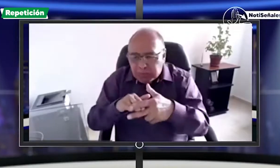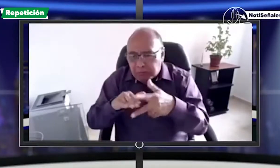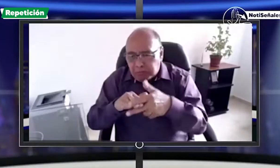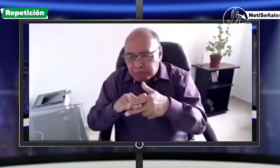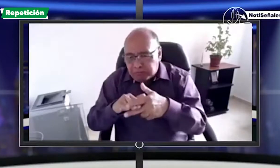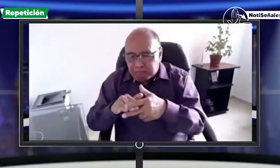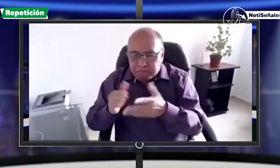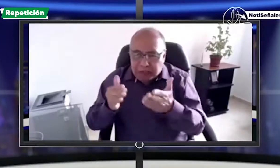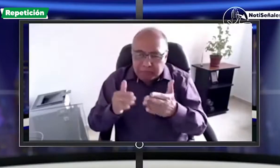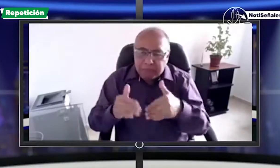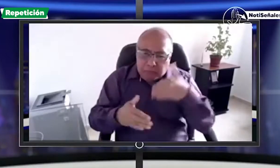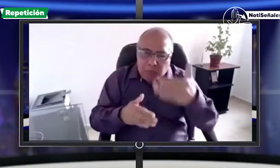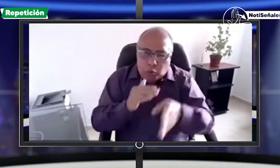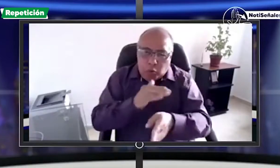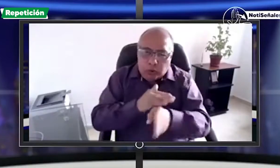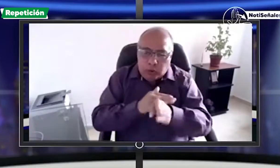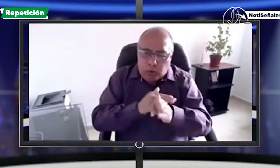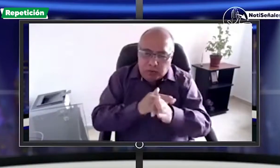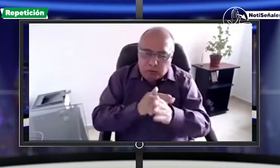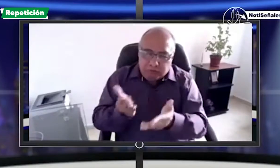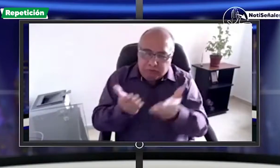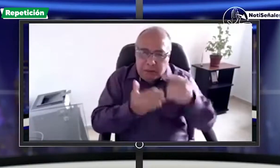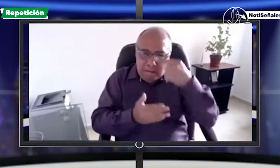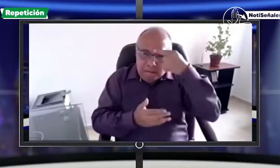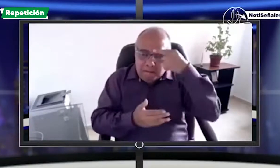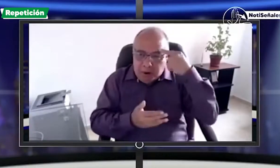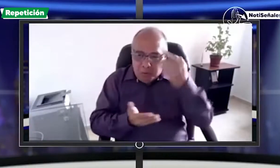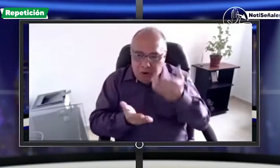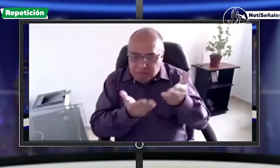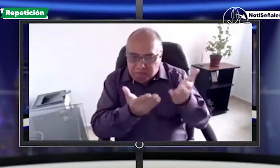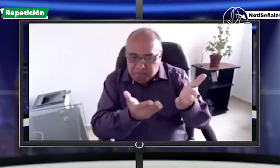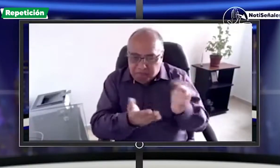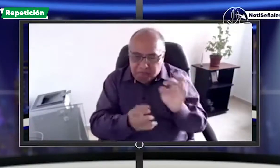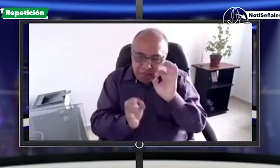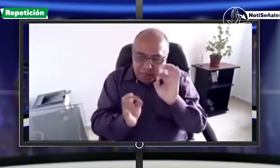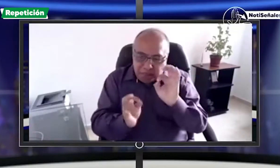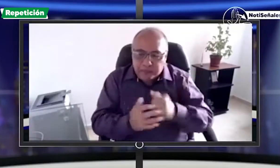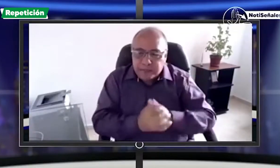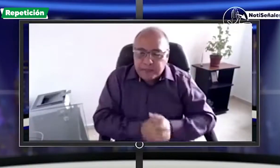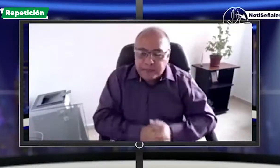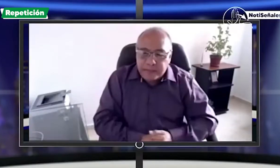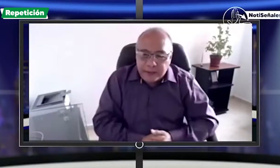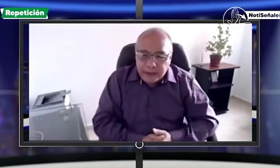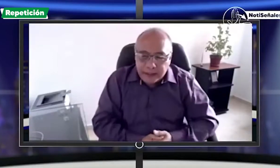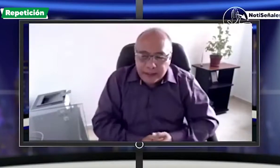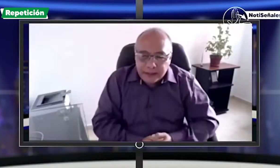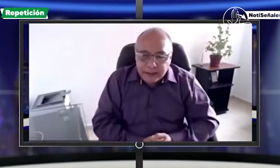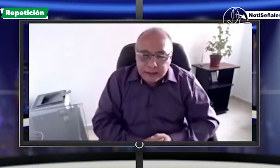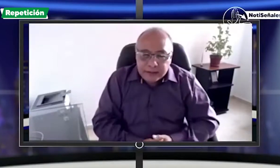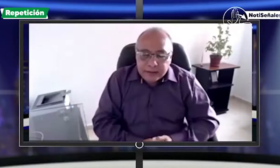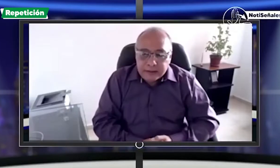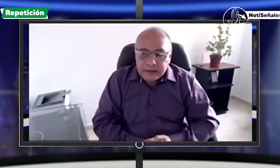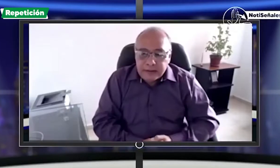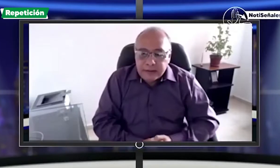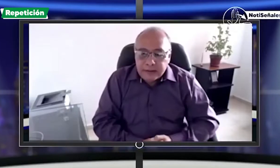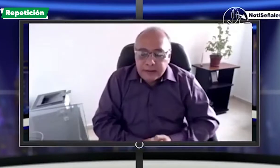situación. Vamos a hacer una pequeña pausa en este segmento, luego continuaremos con ustedes y le doy paso a Paula.